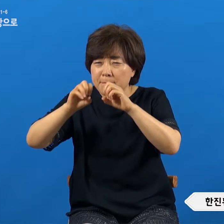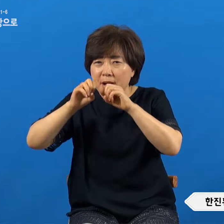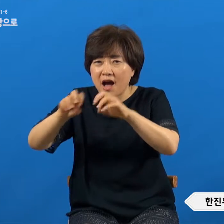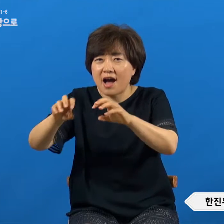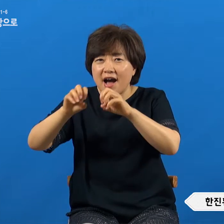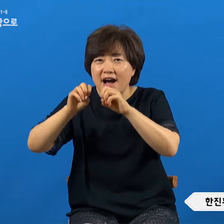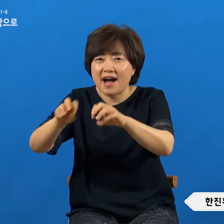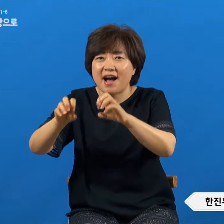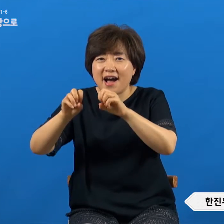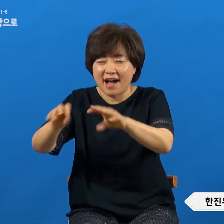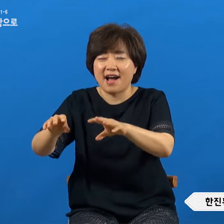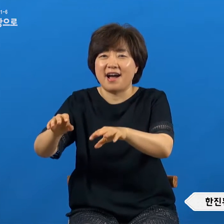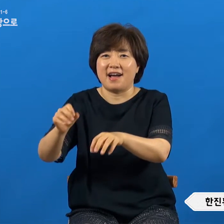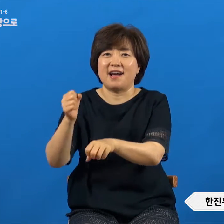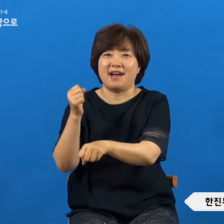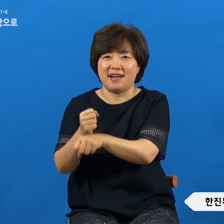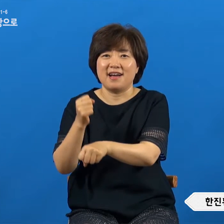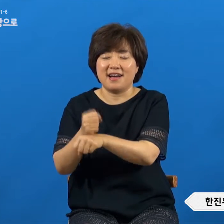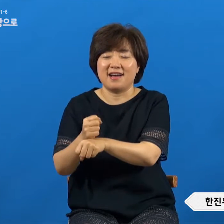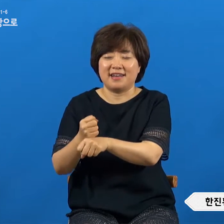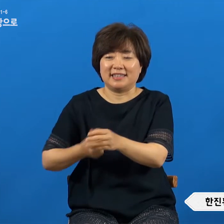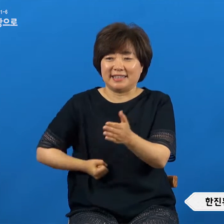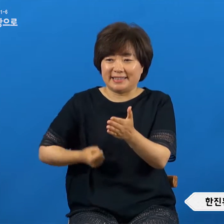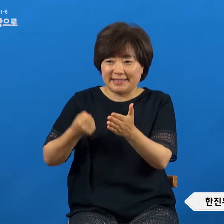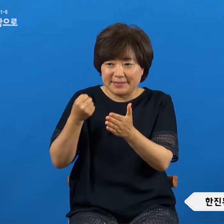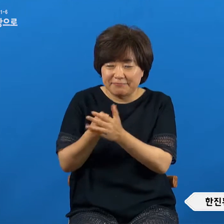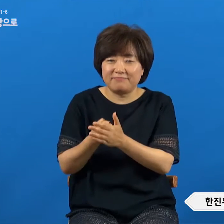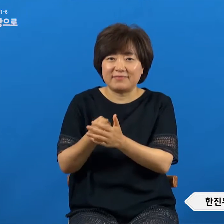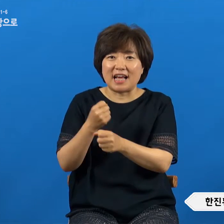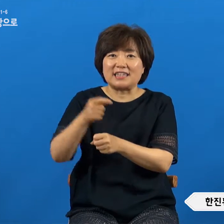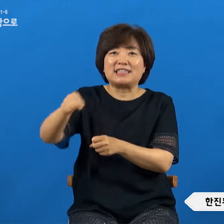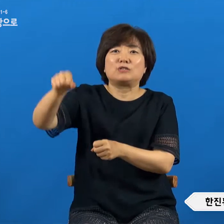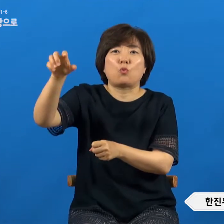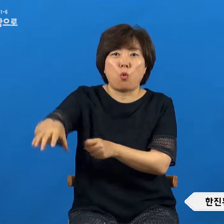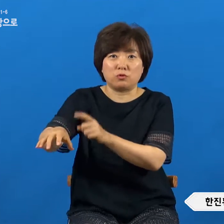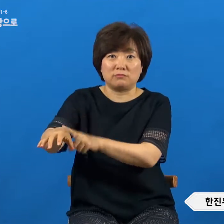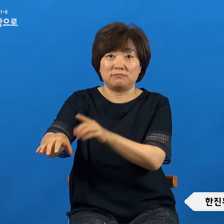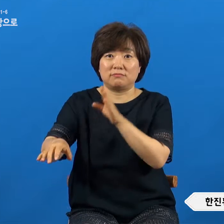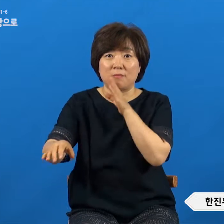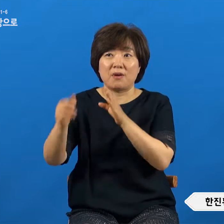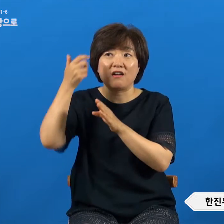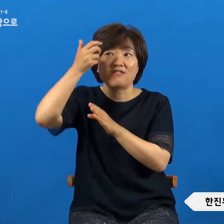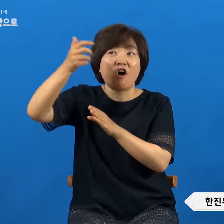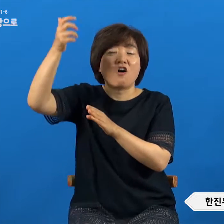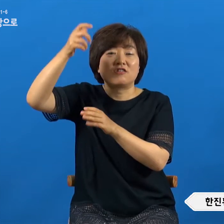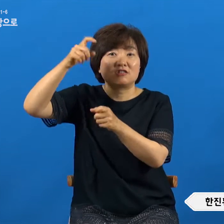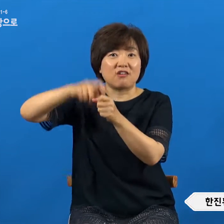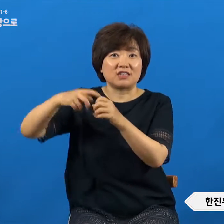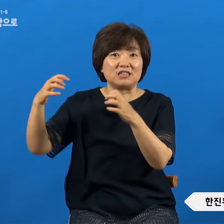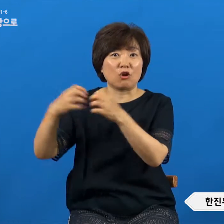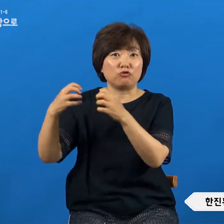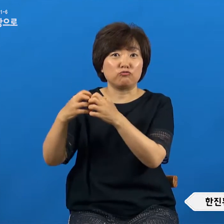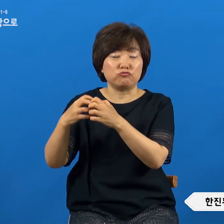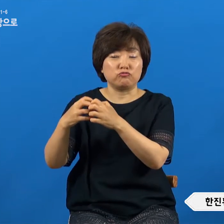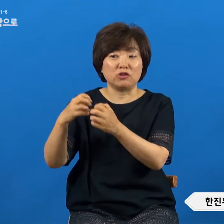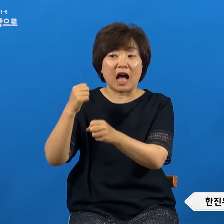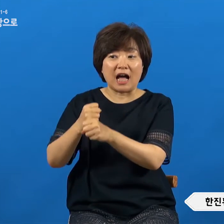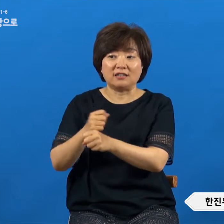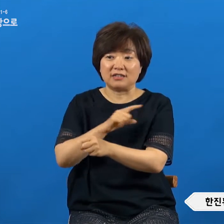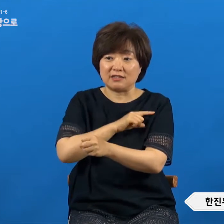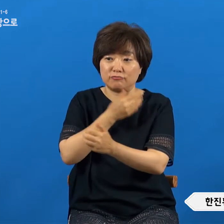섬기겠다, 복음을 전하겠다 작정하는 순간에 그곳은 영적인 전투가 벌어지는